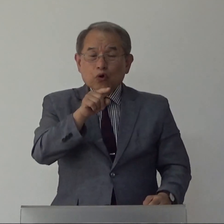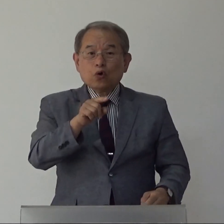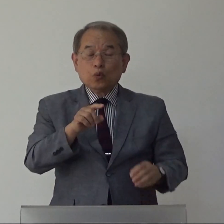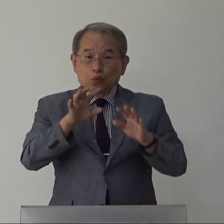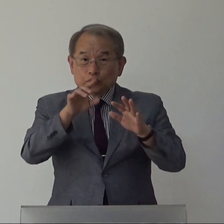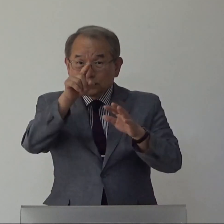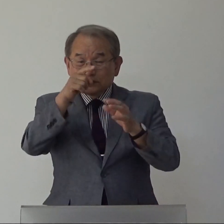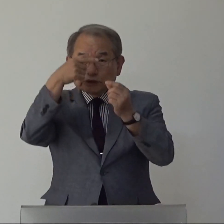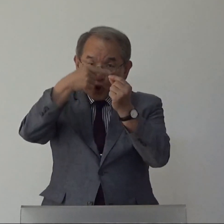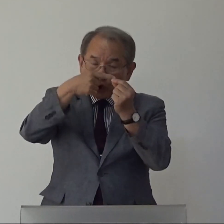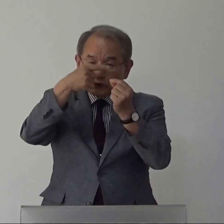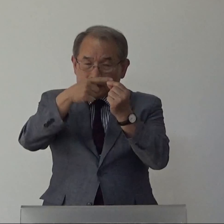됩니다.